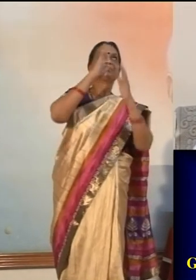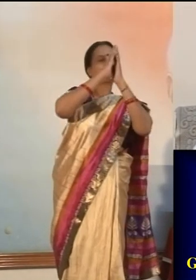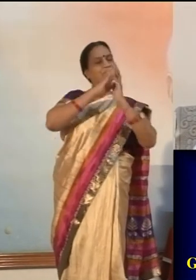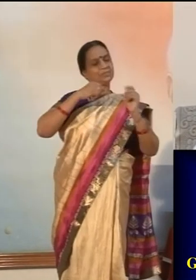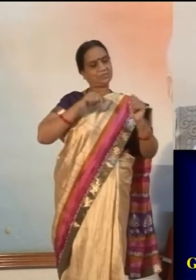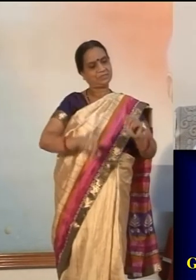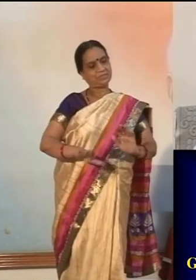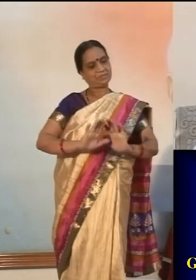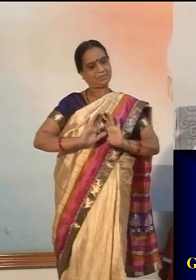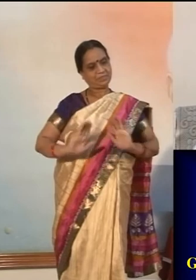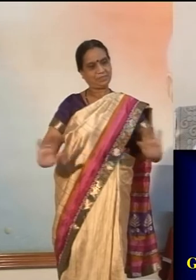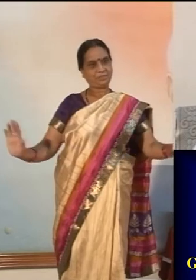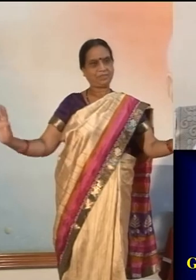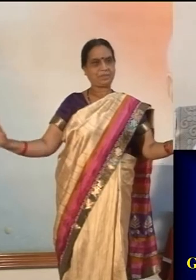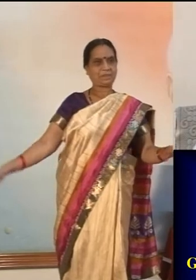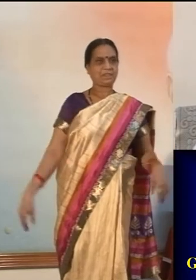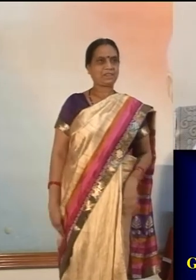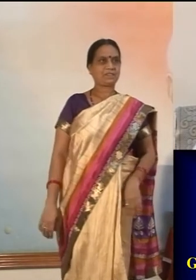देंगे।